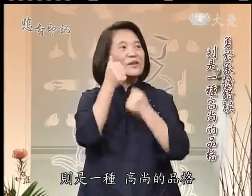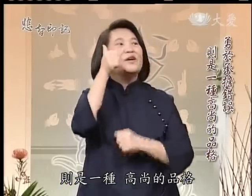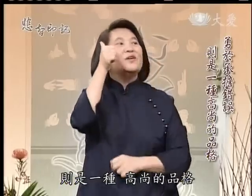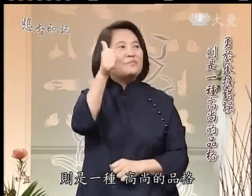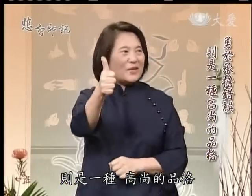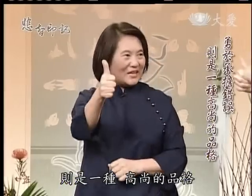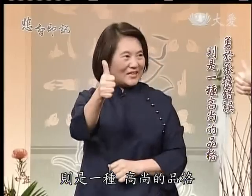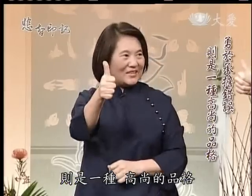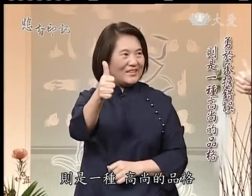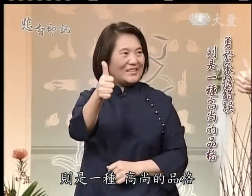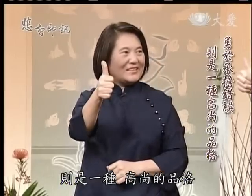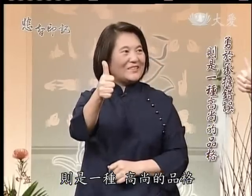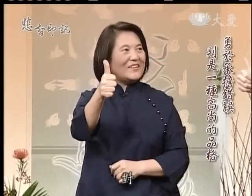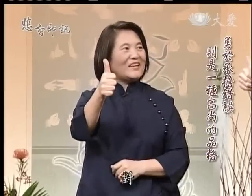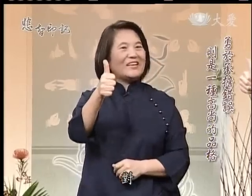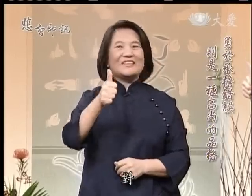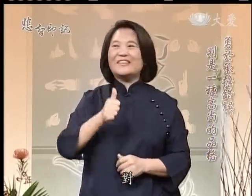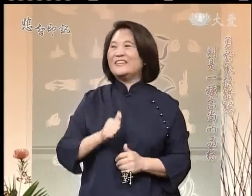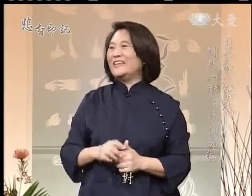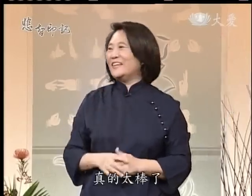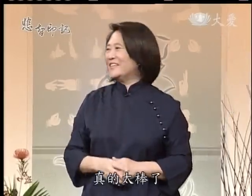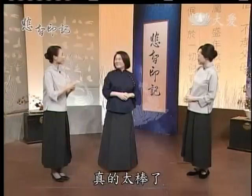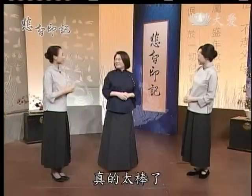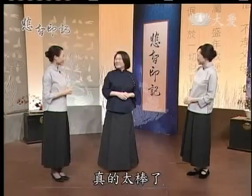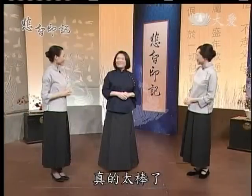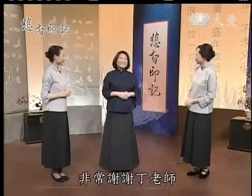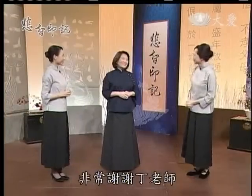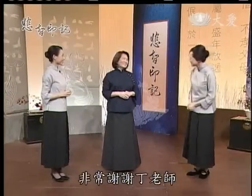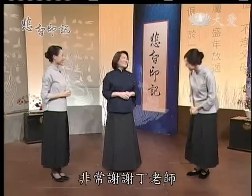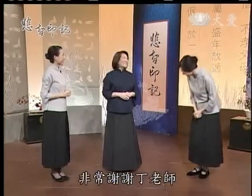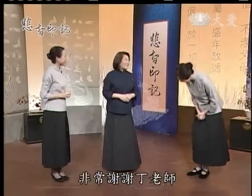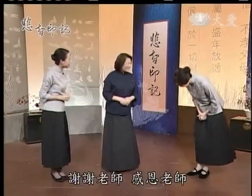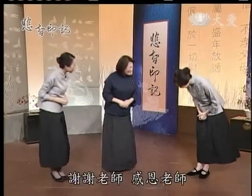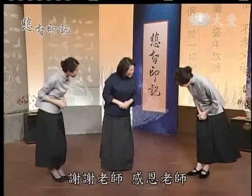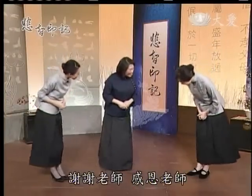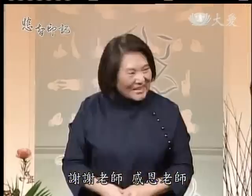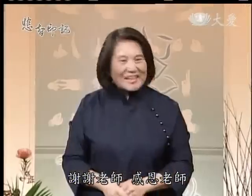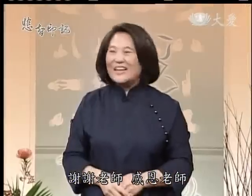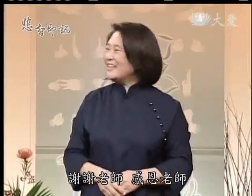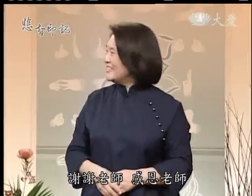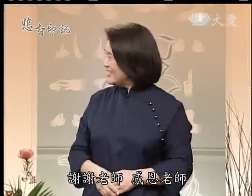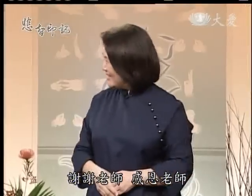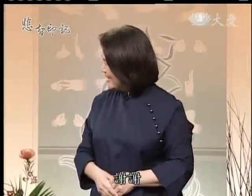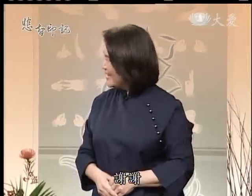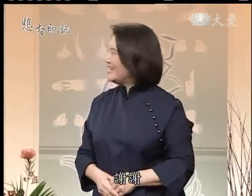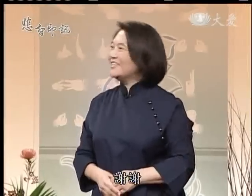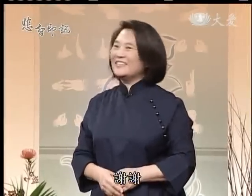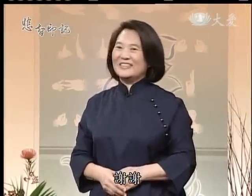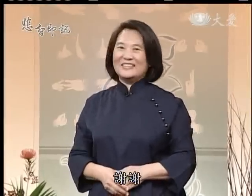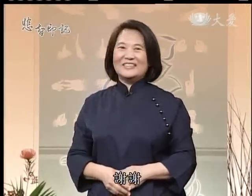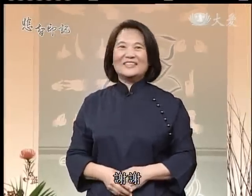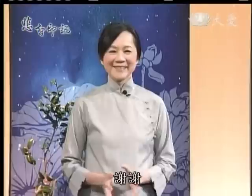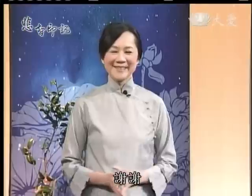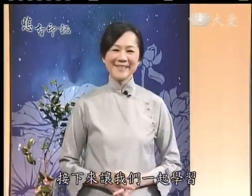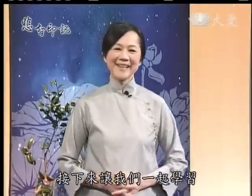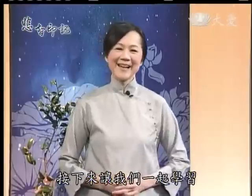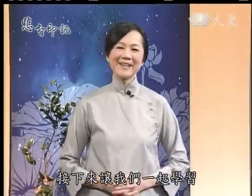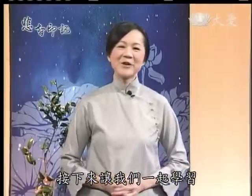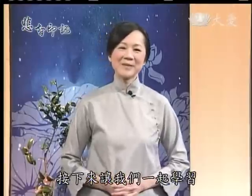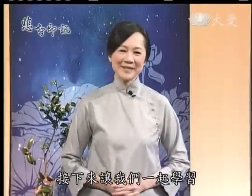的品格。 对对对， 这个太棒了，非常谢谢丁老师。 谢谢 蓝老师。 谢谢。 接下来让我们一